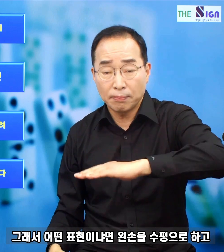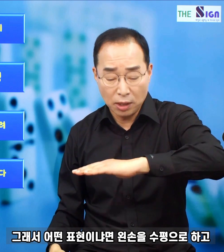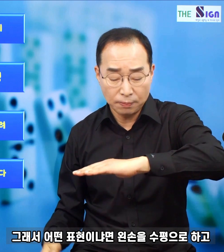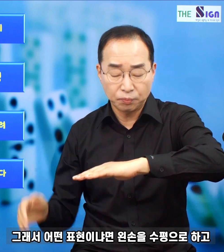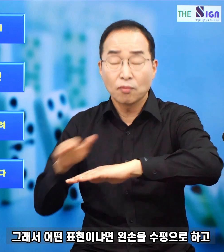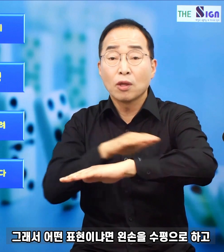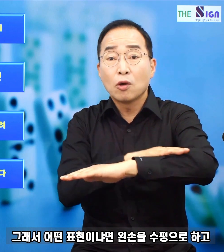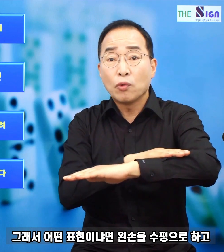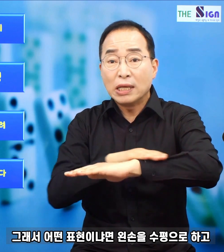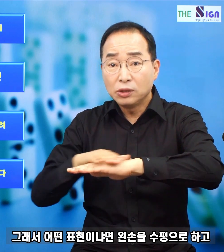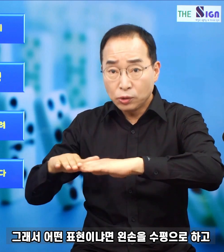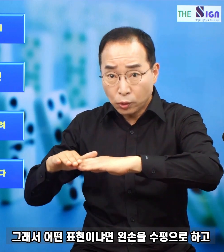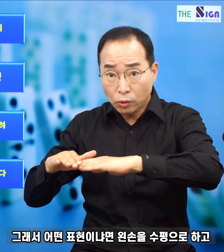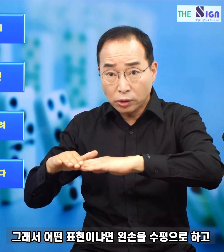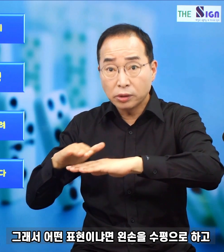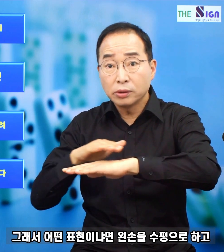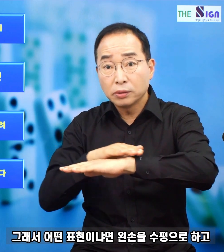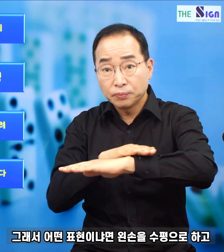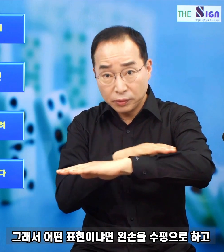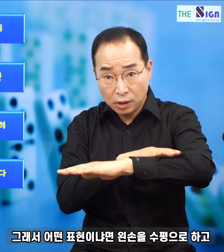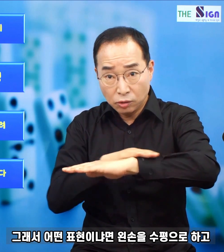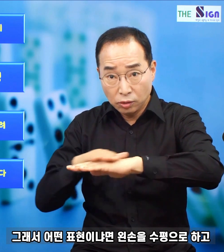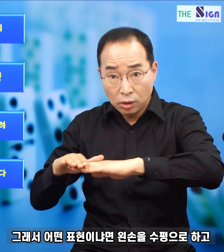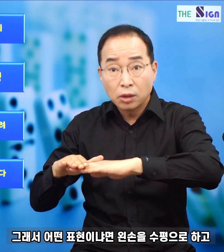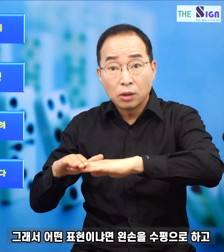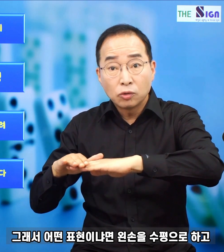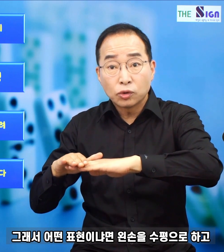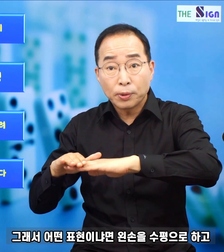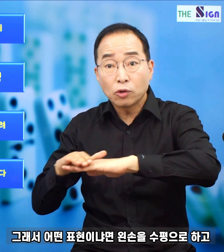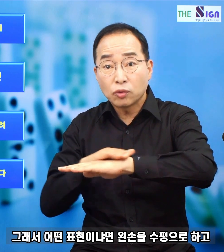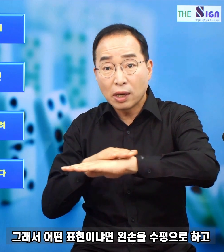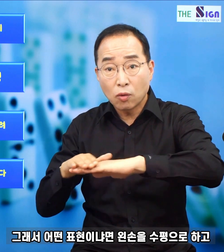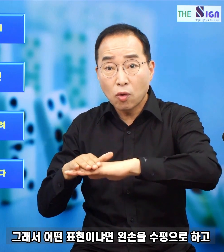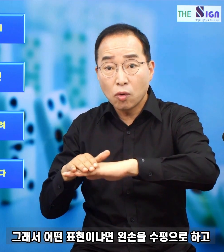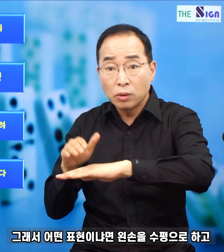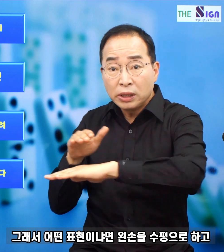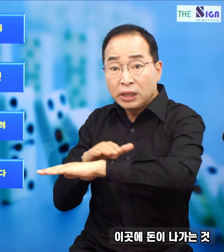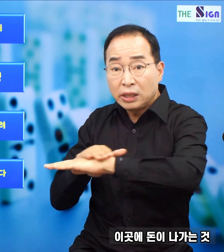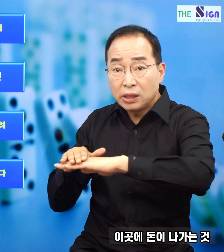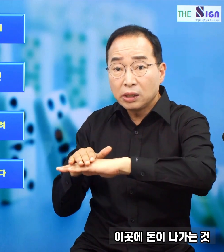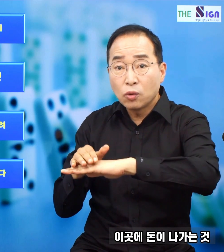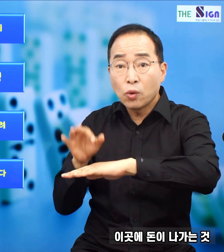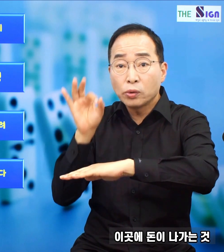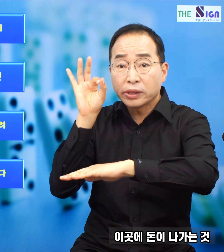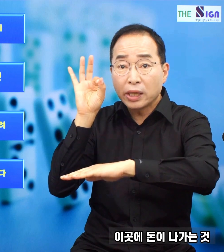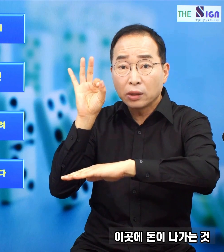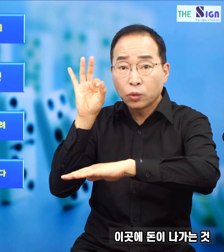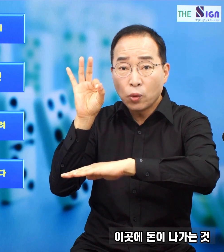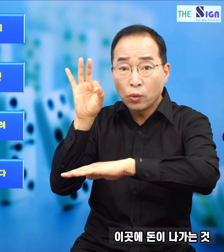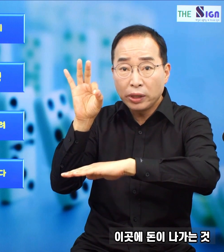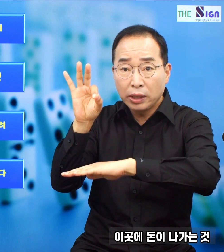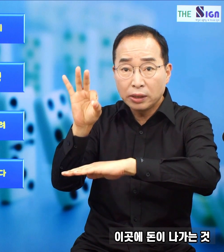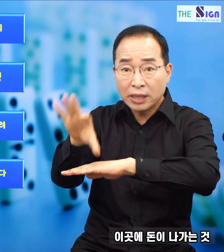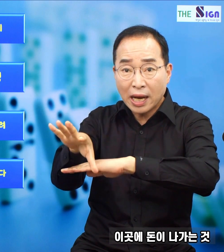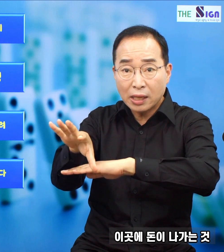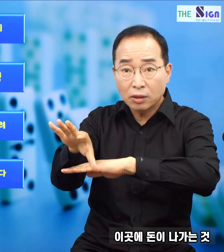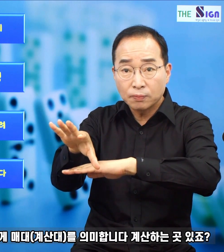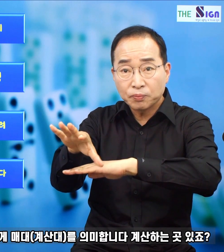표현이냐면 왼손을 이렇게 수평으로 하고 이곳에 돈이 나가는 것. 그러니까